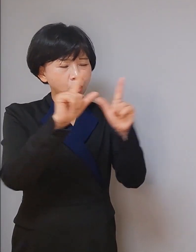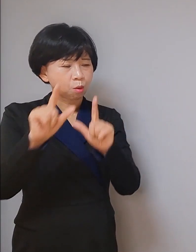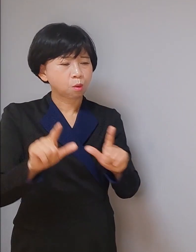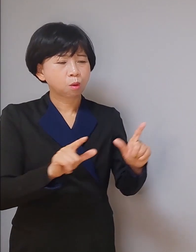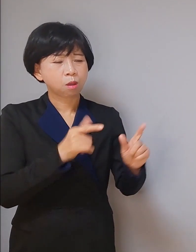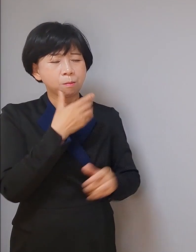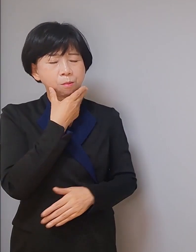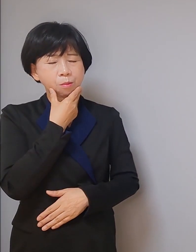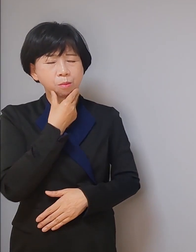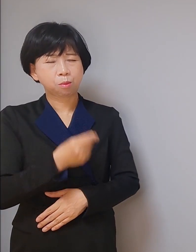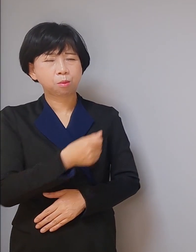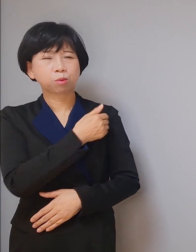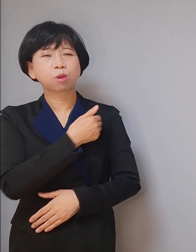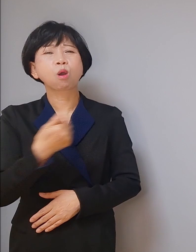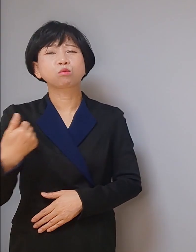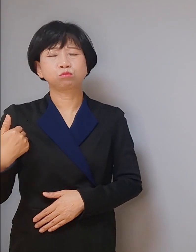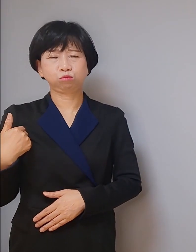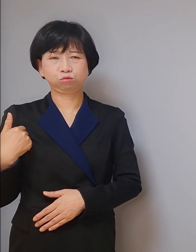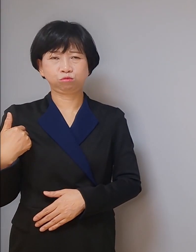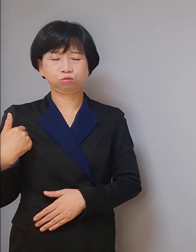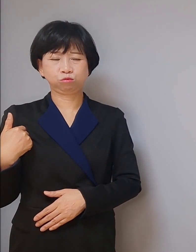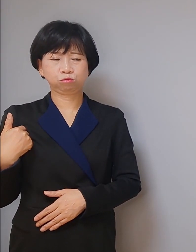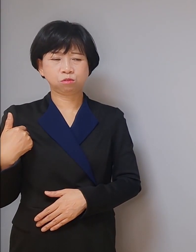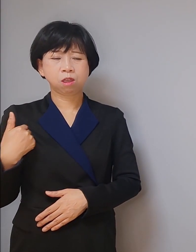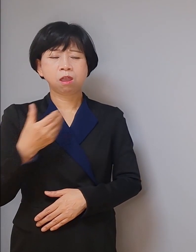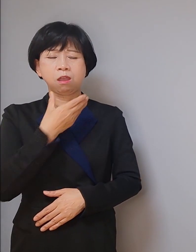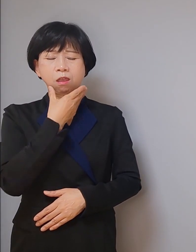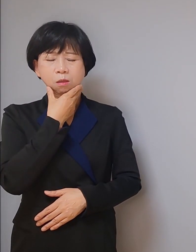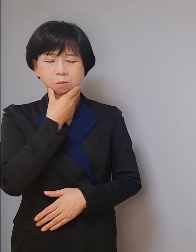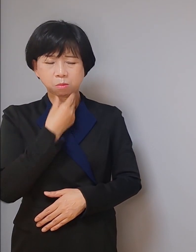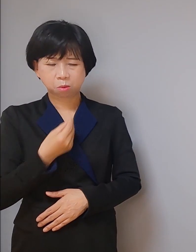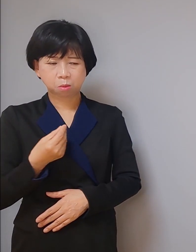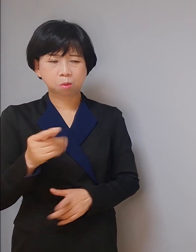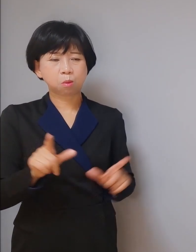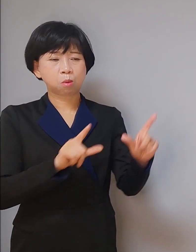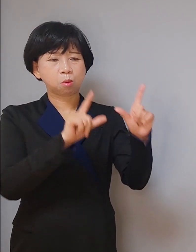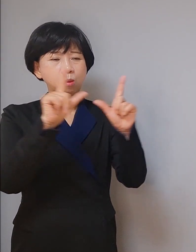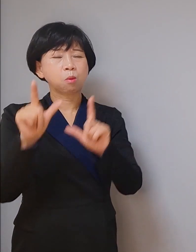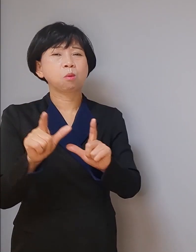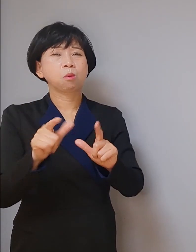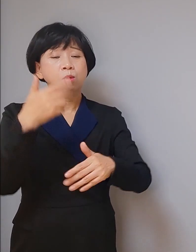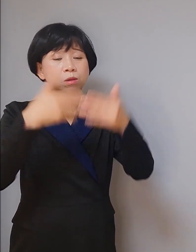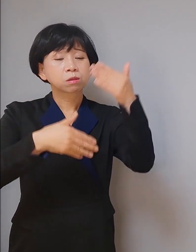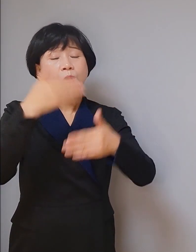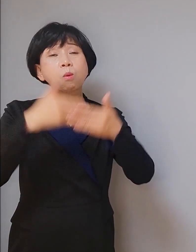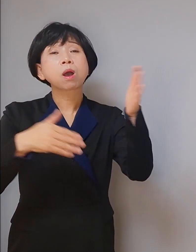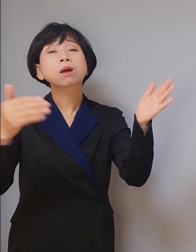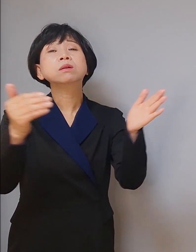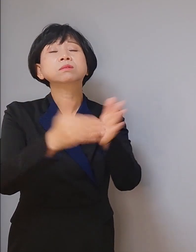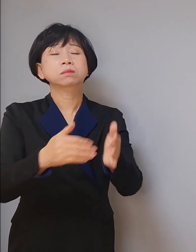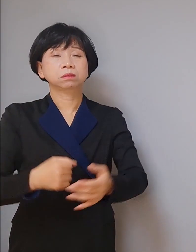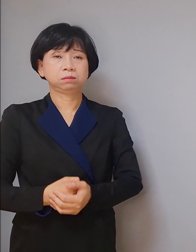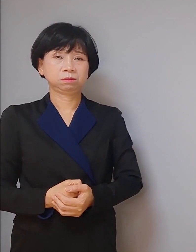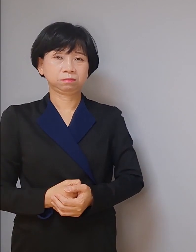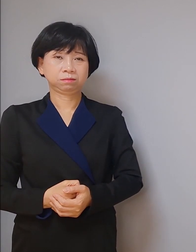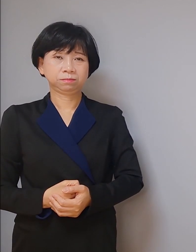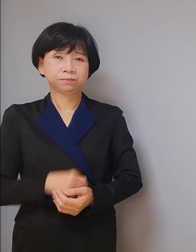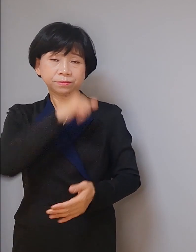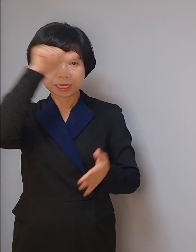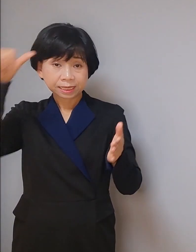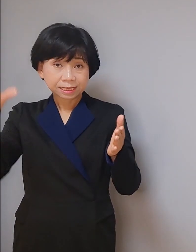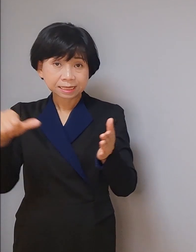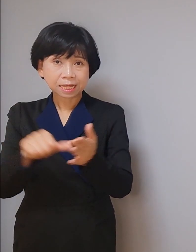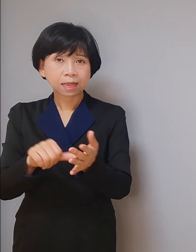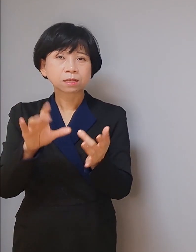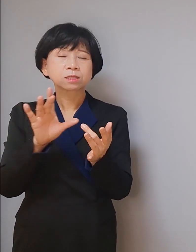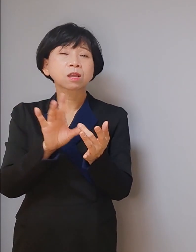모습으로 이 영화가 막을 내리게 됩니다. 성도 여러분, 인생은요 선택을